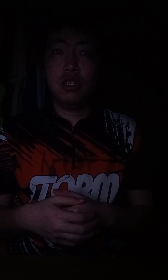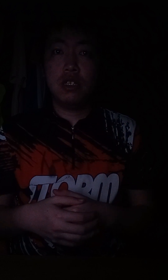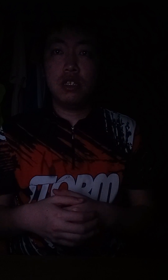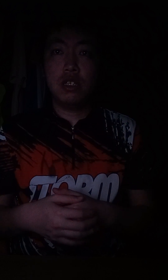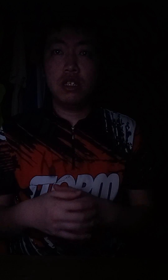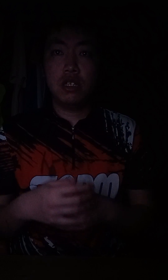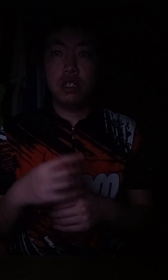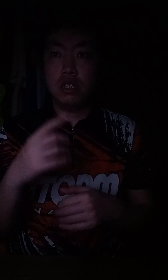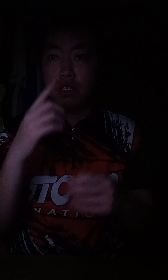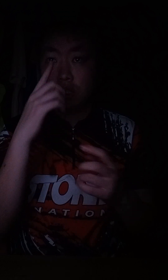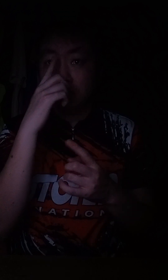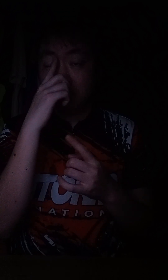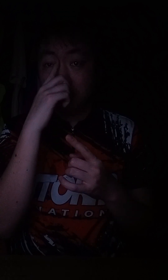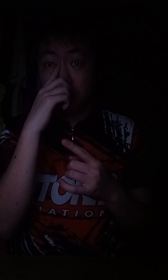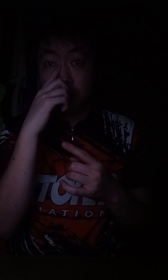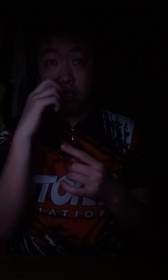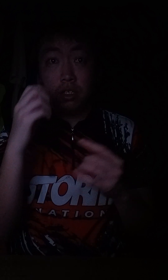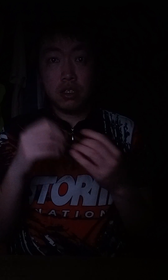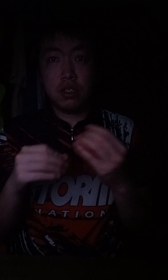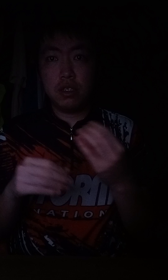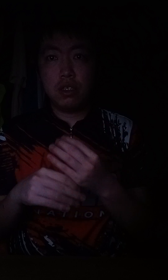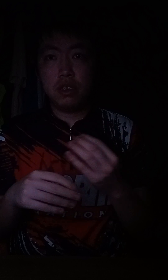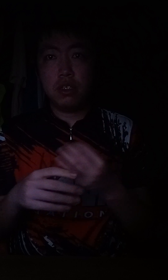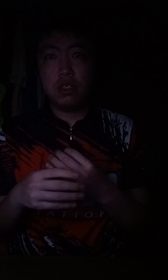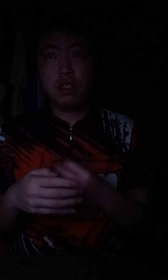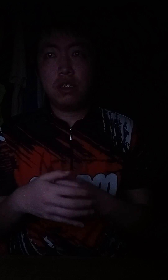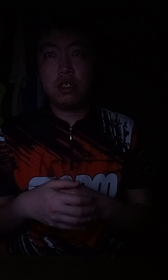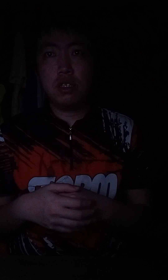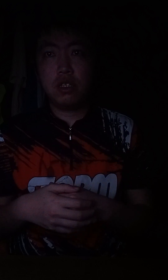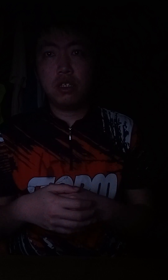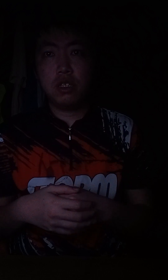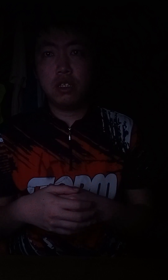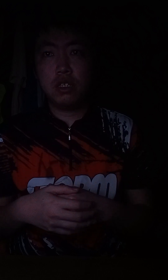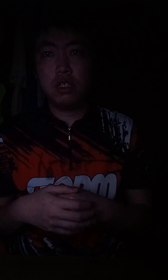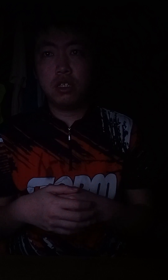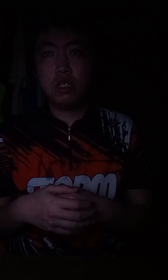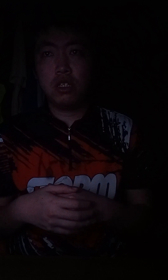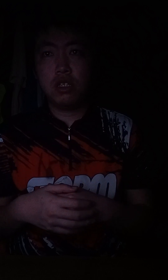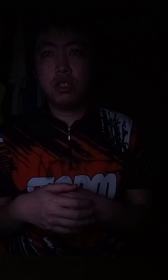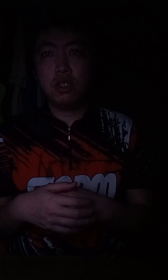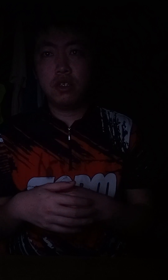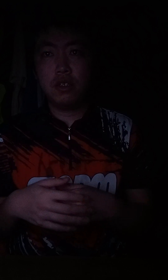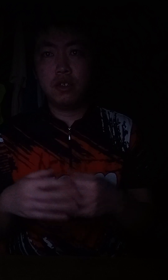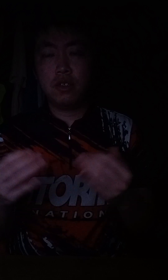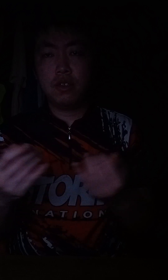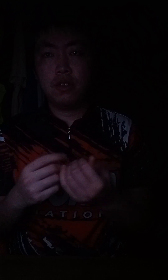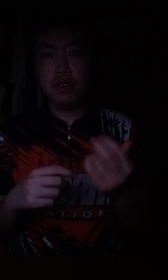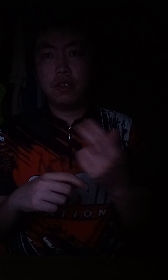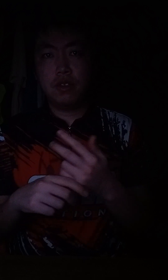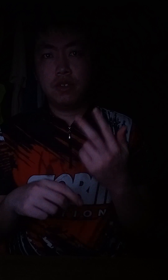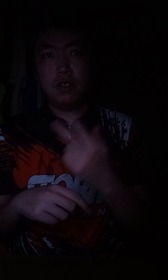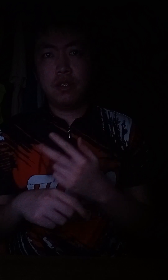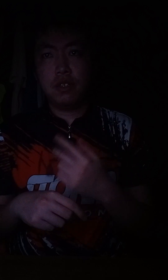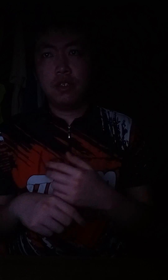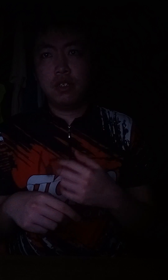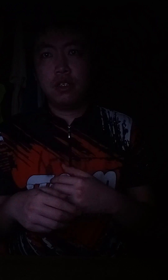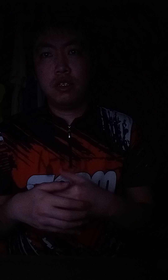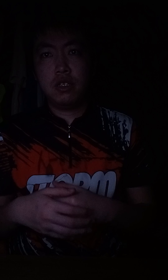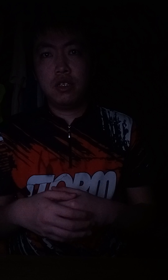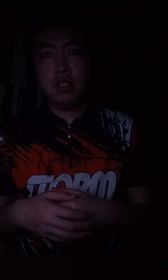하지만 서울시는 필리핀 가사관리사와 마찬가지로 내년 안에 시범사업 형태로 추진하겠다는 방침입니다. MBC